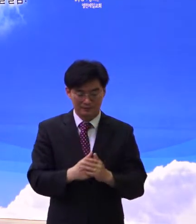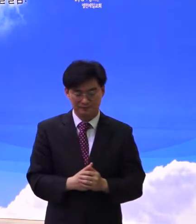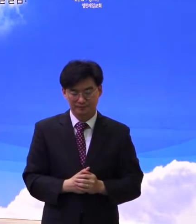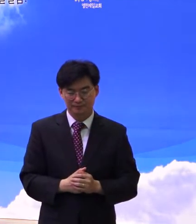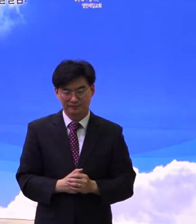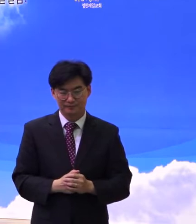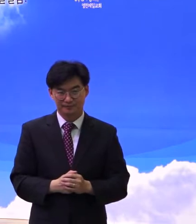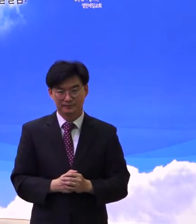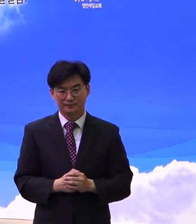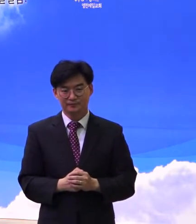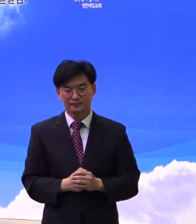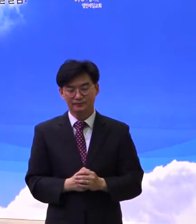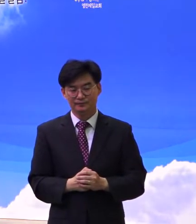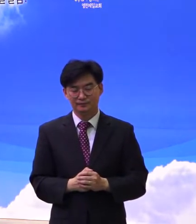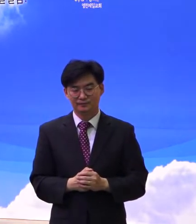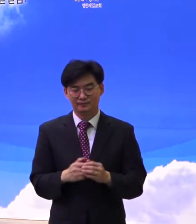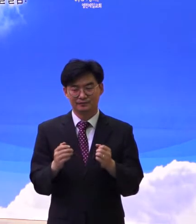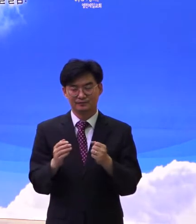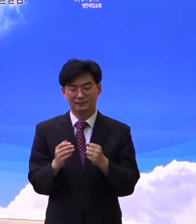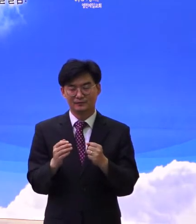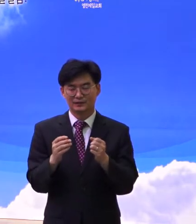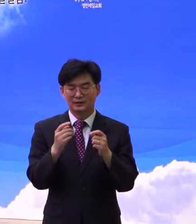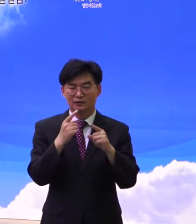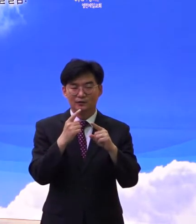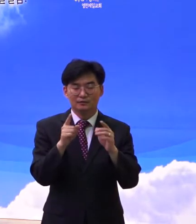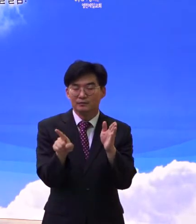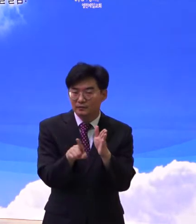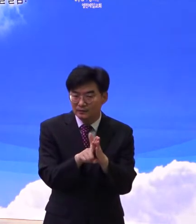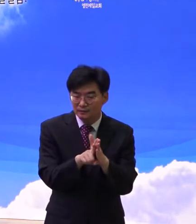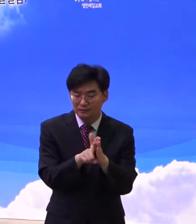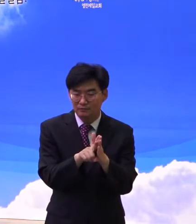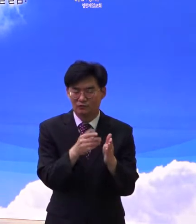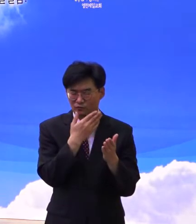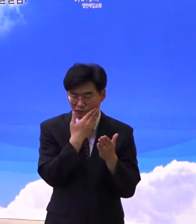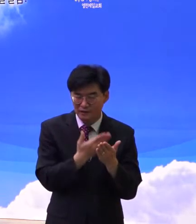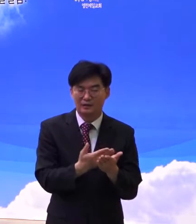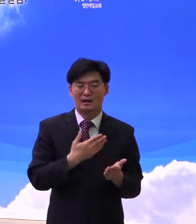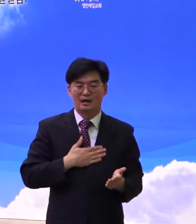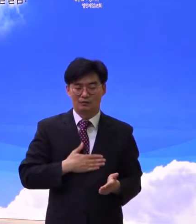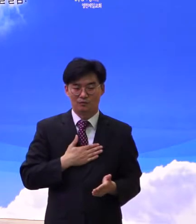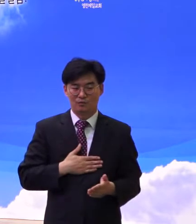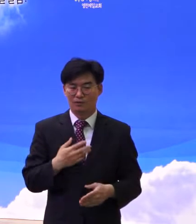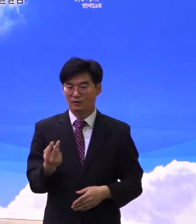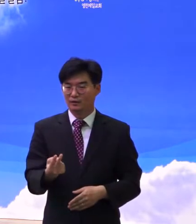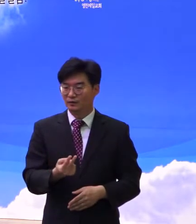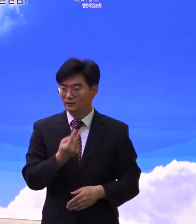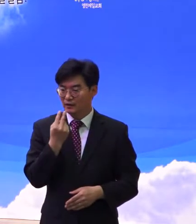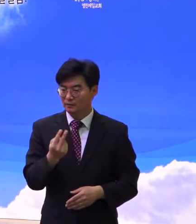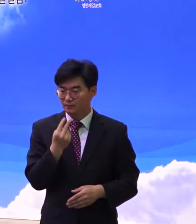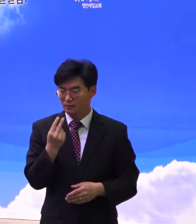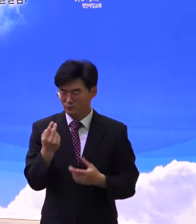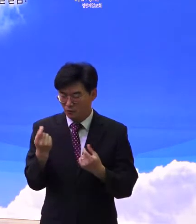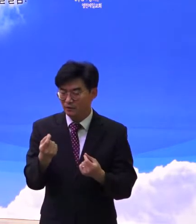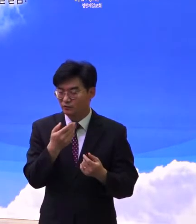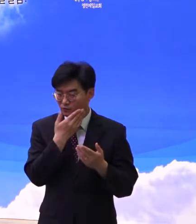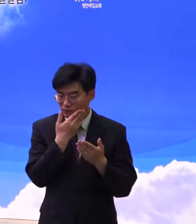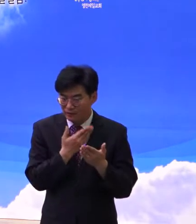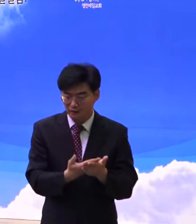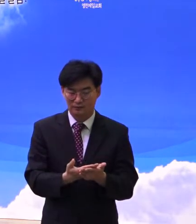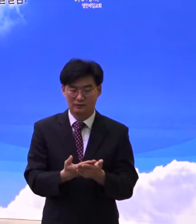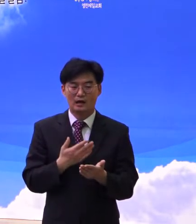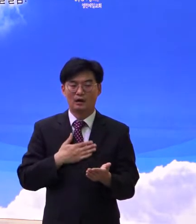가십니다. 그렇게 신앙을 생명처럼 여기고 하나님의 임재 앞에서 늘 겸손하게 살아가는 그런